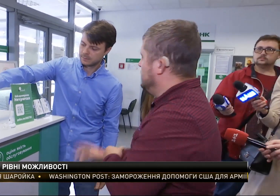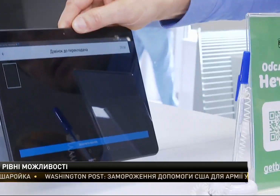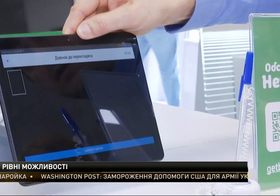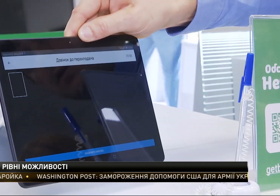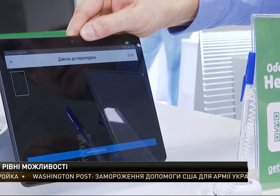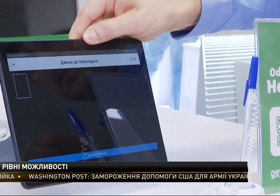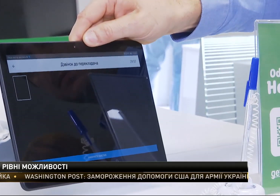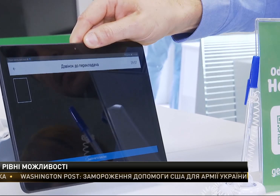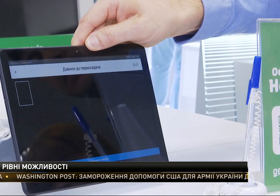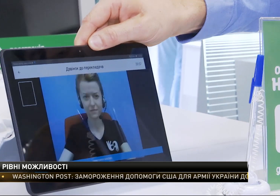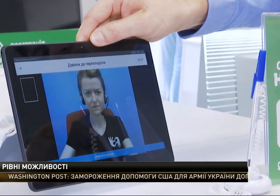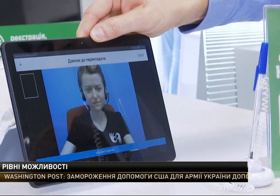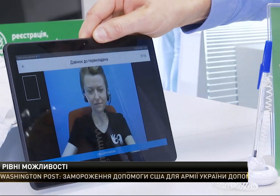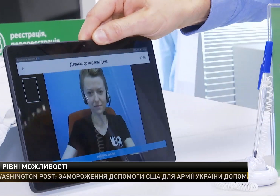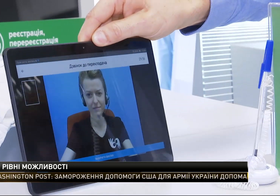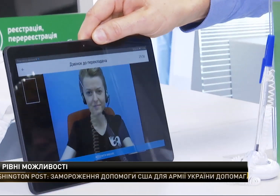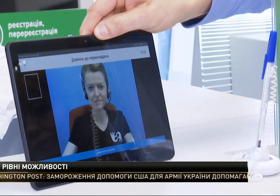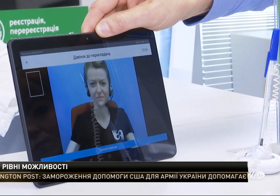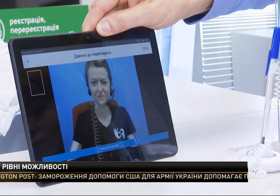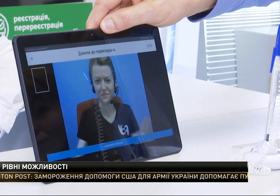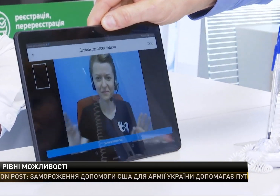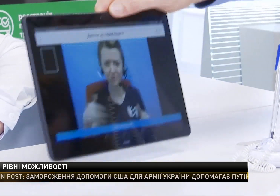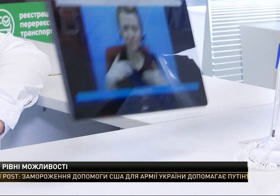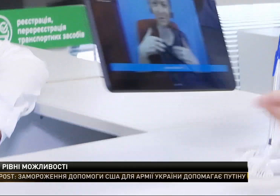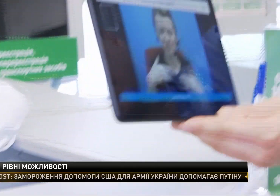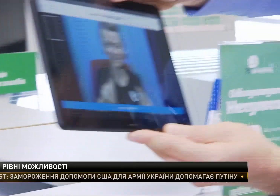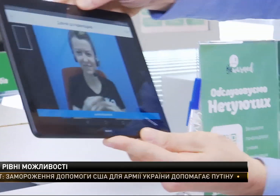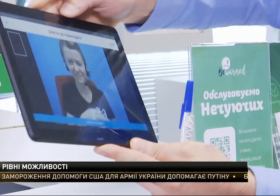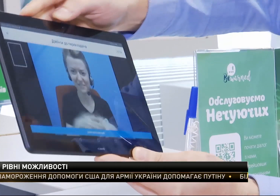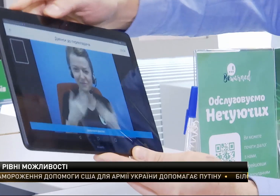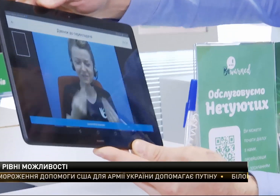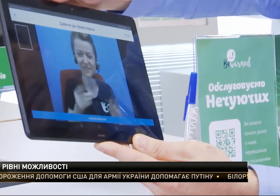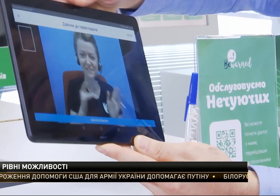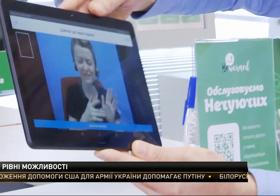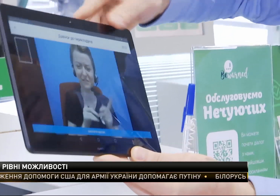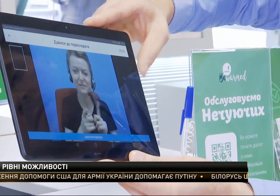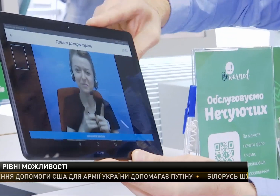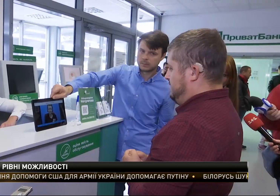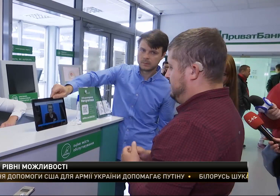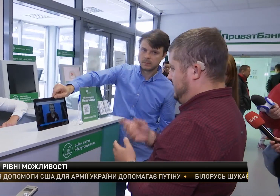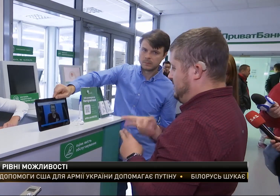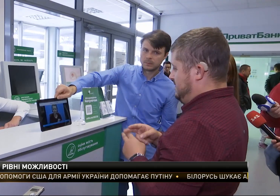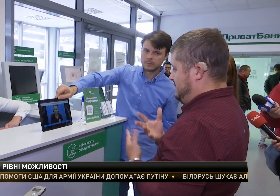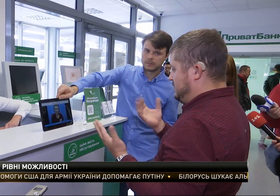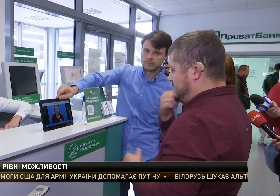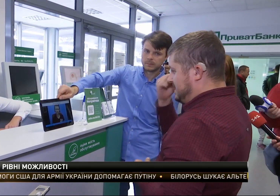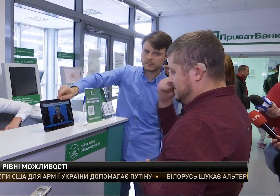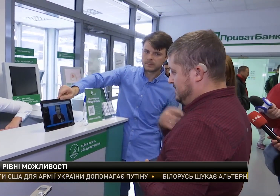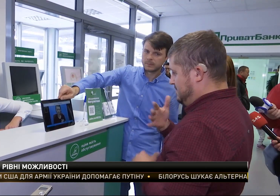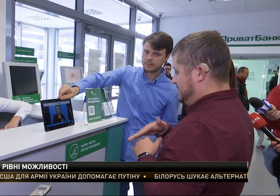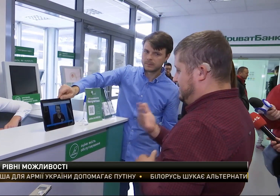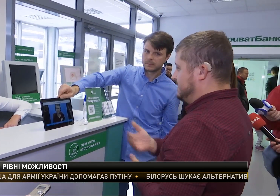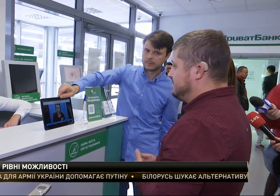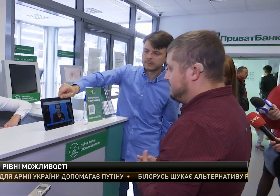вирішенні питань в адмінустановах. Поки що додаток діє лише в одному столичному центрі на Петрівці, але вже за кілька тижнів, кажуть керівники